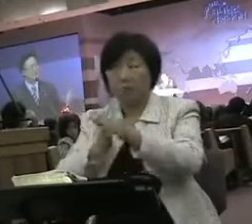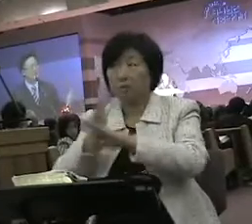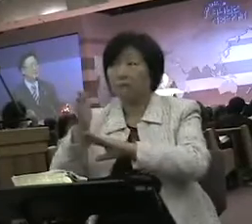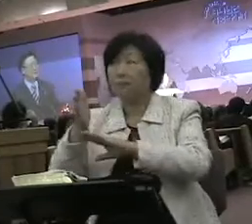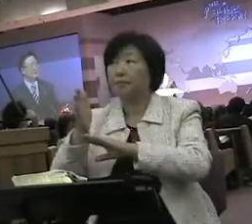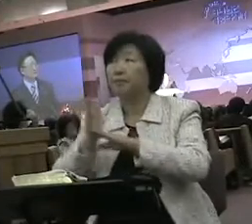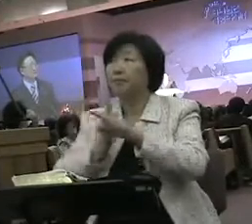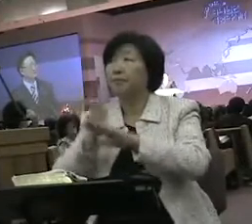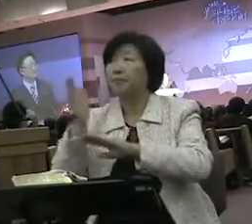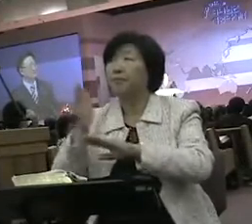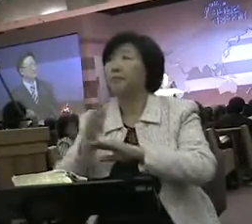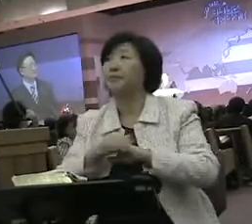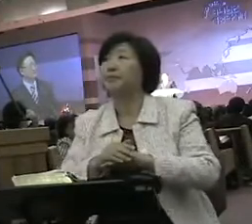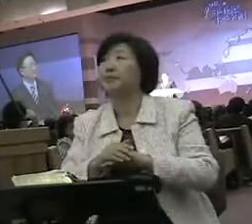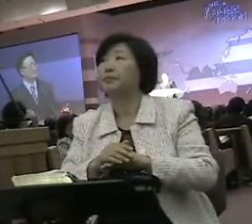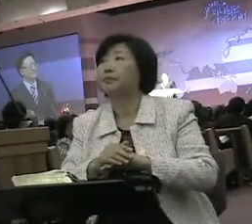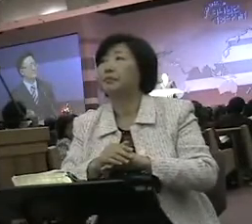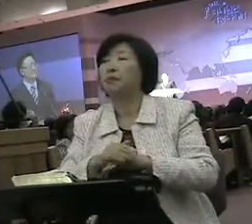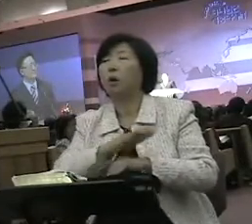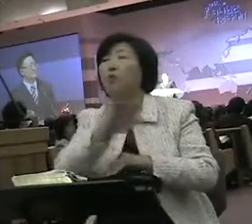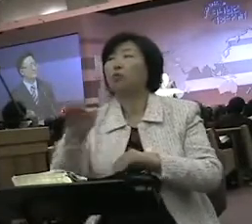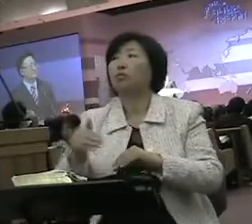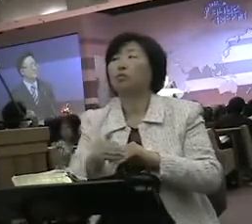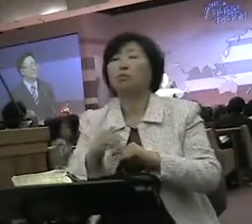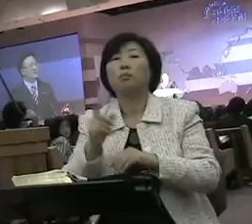우리는 뭐가 있습니까?